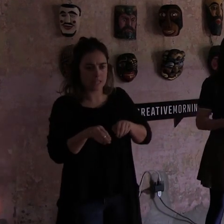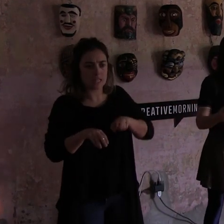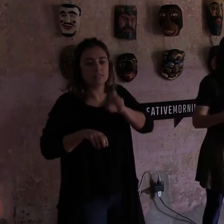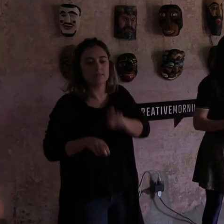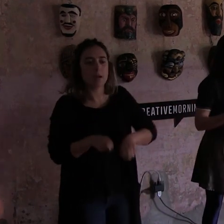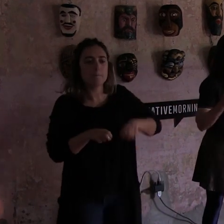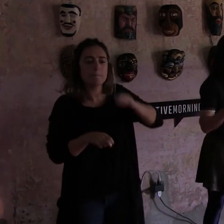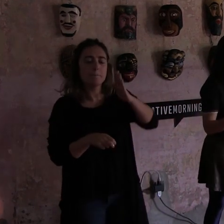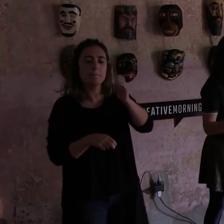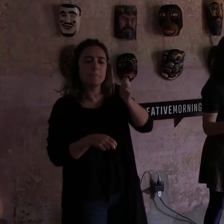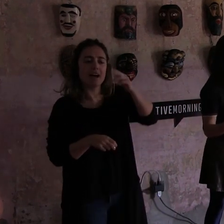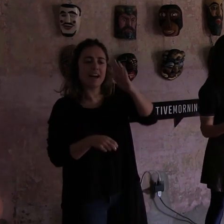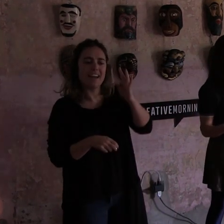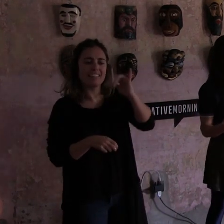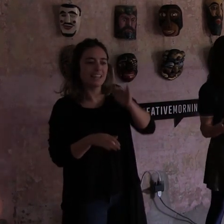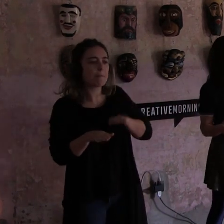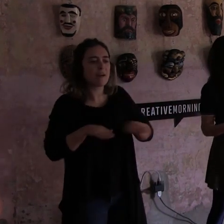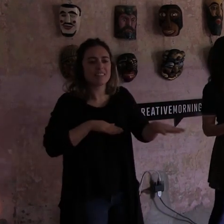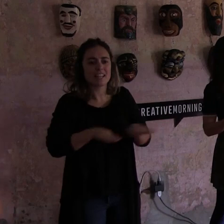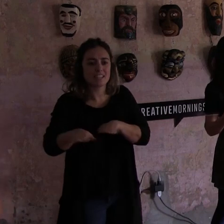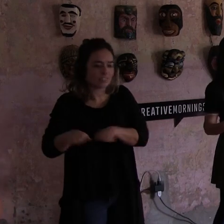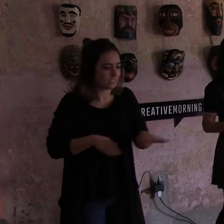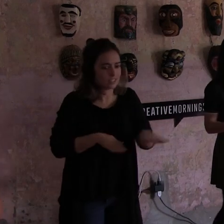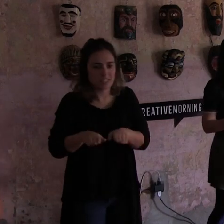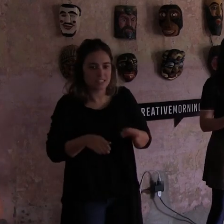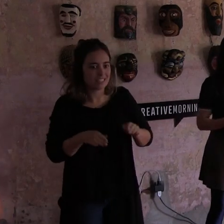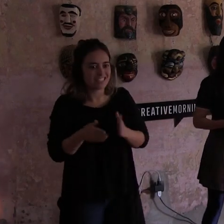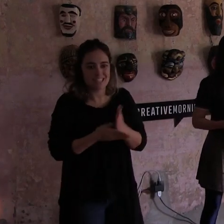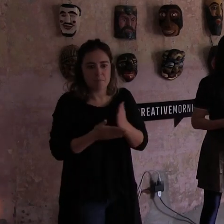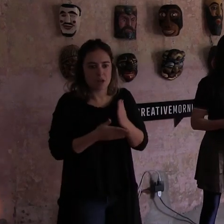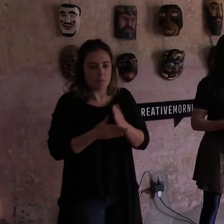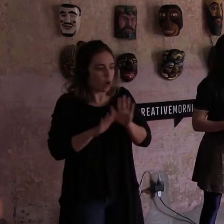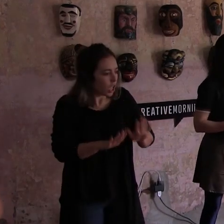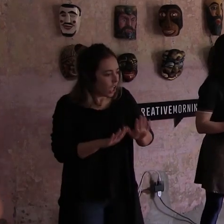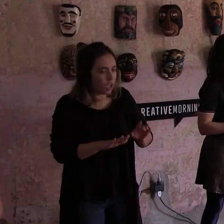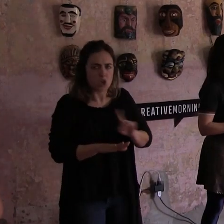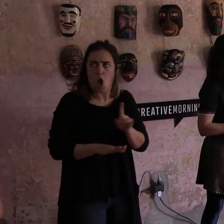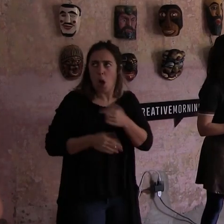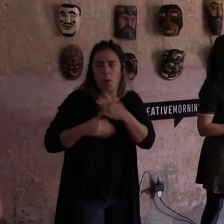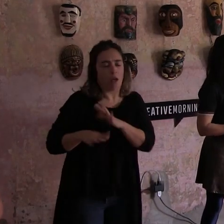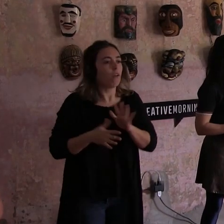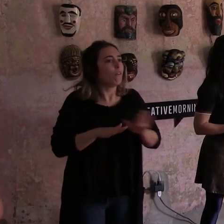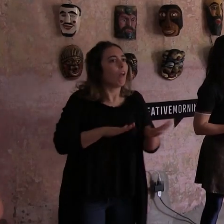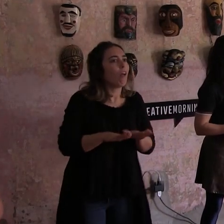salía, todo no sé qué, era como quedate quieta un poco. Era imposible para mí.